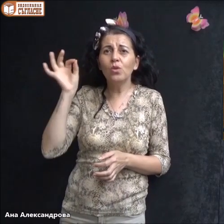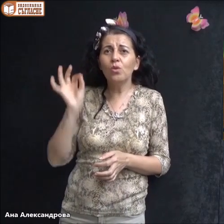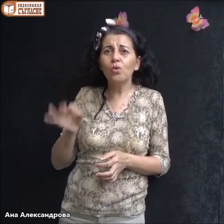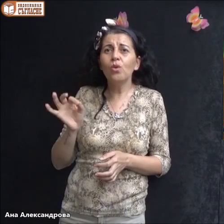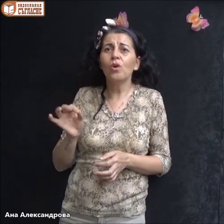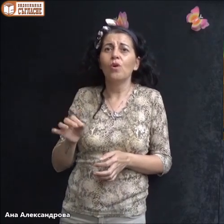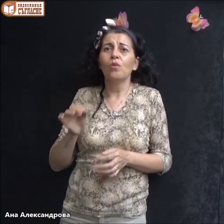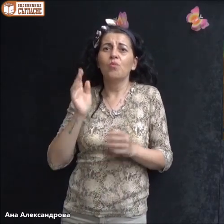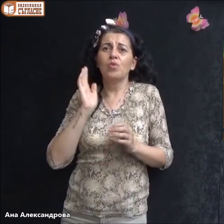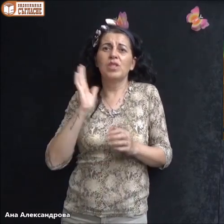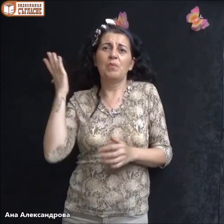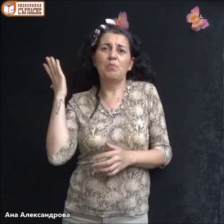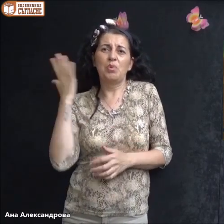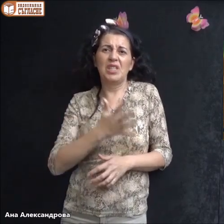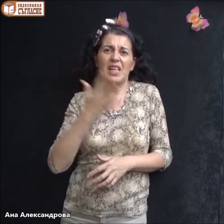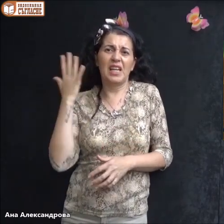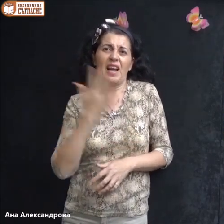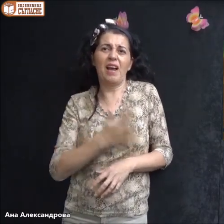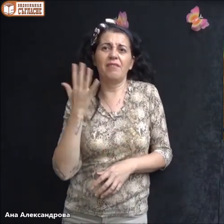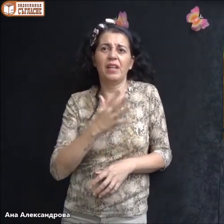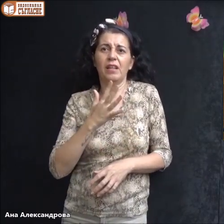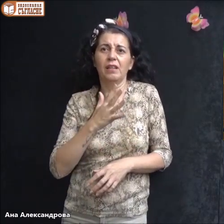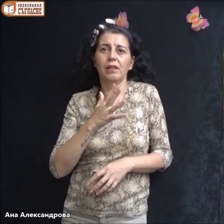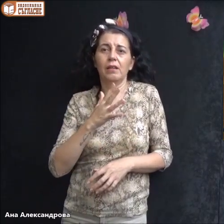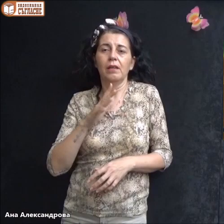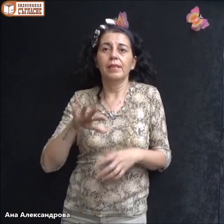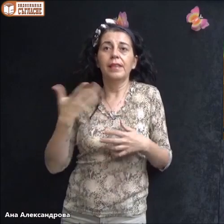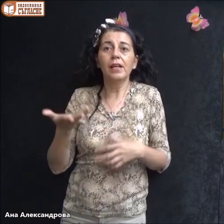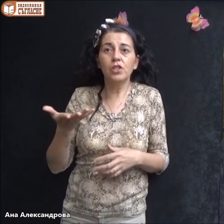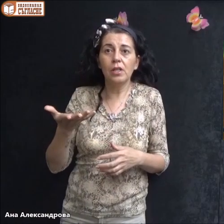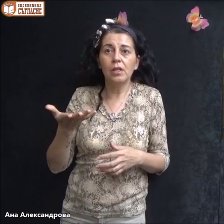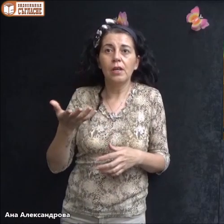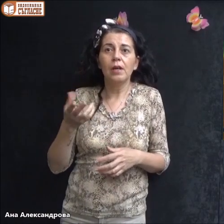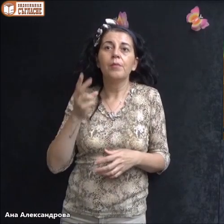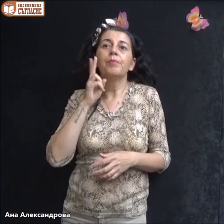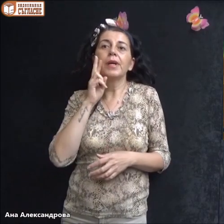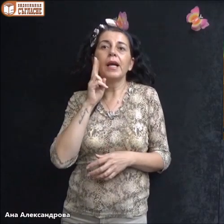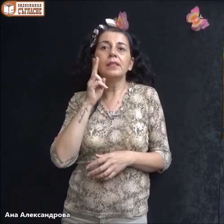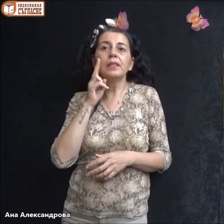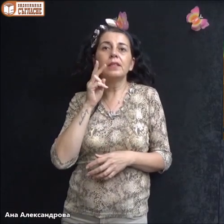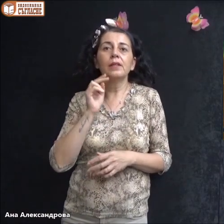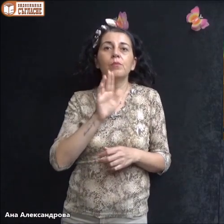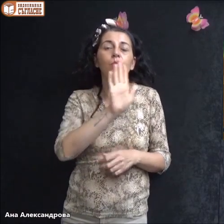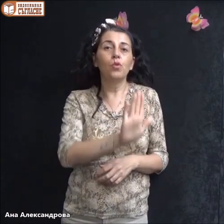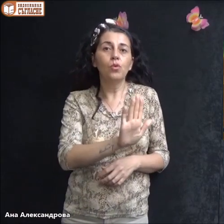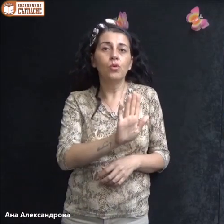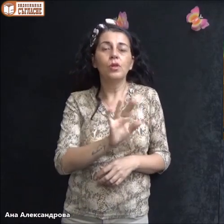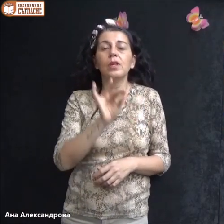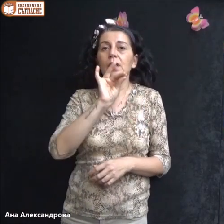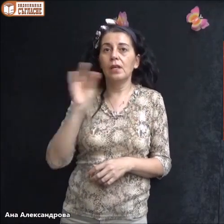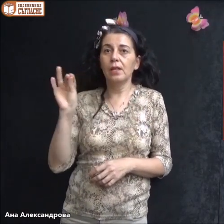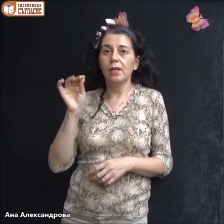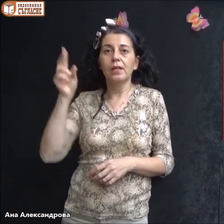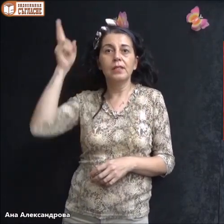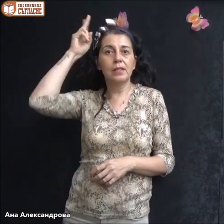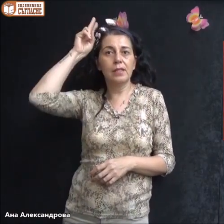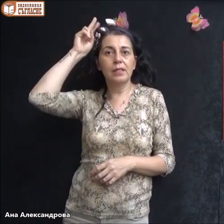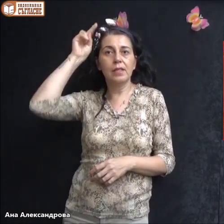постоянно му се подигравали. Даже братята му и